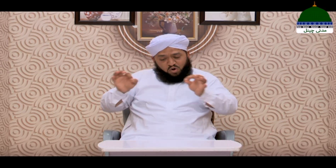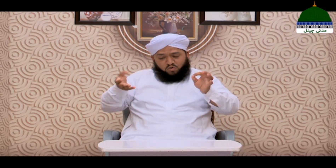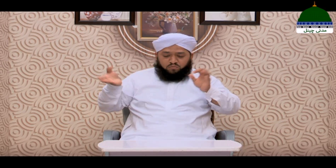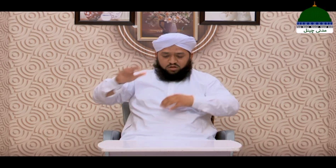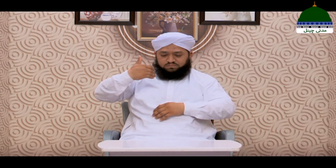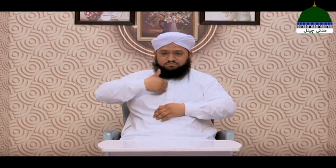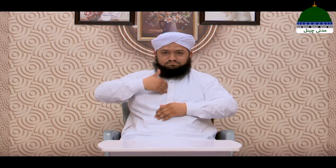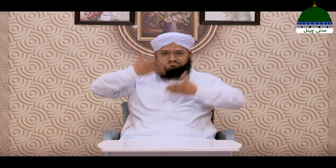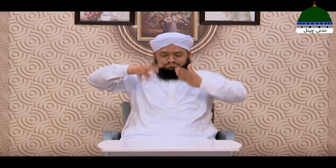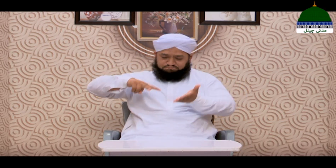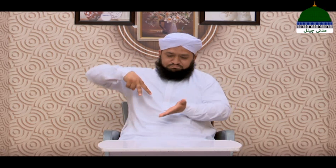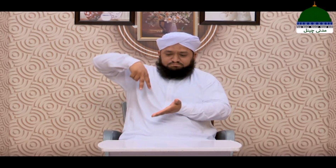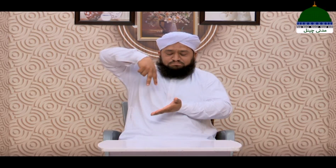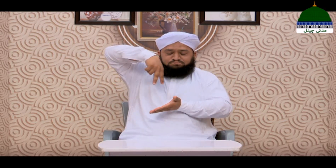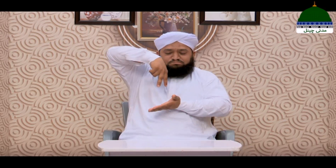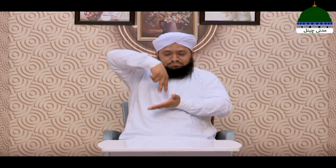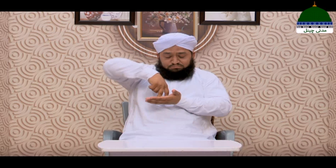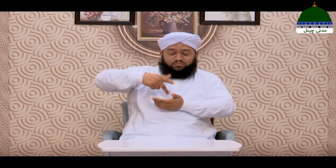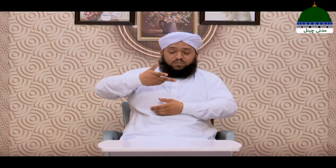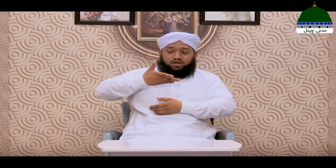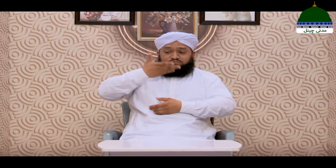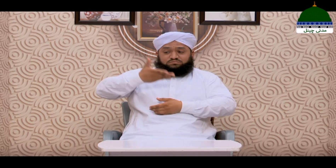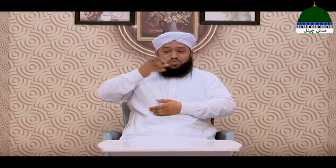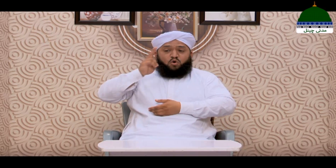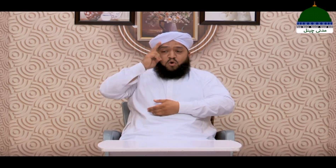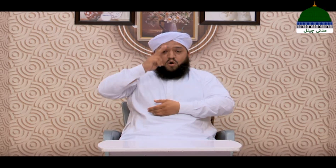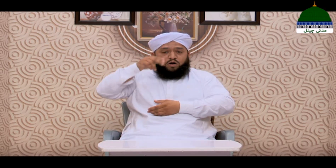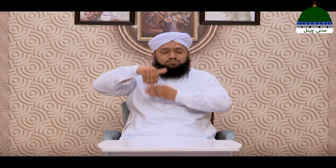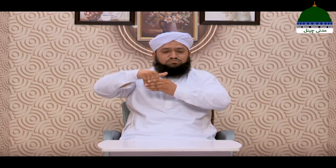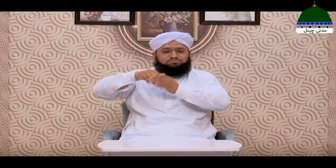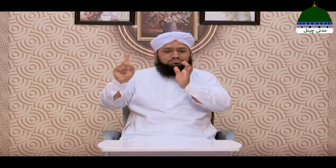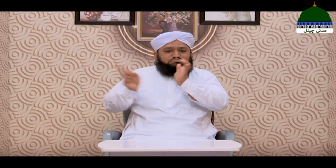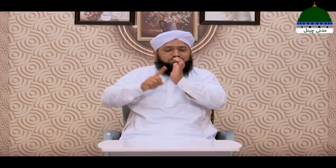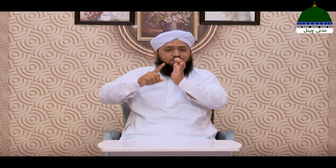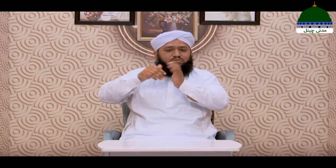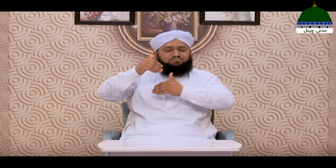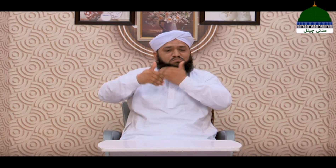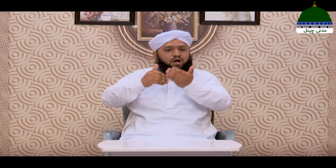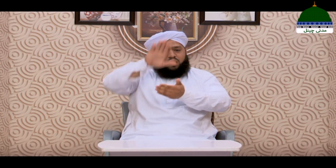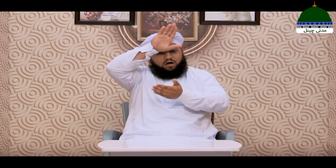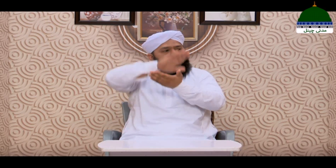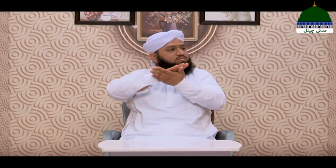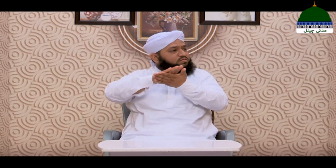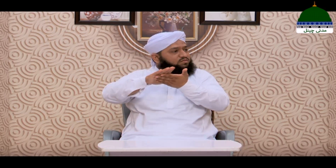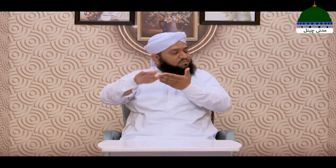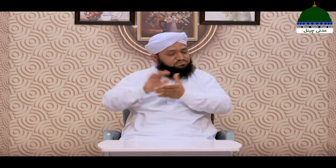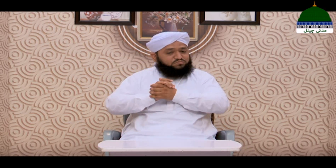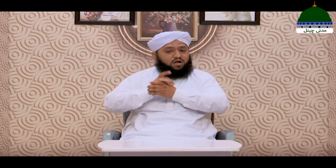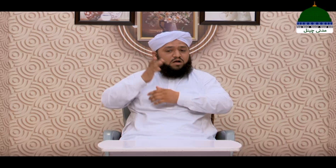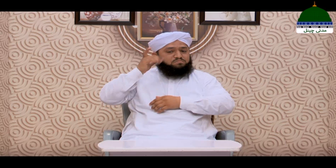سے اٹھ گیا۔ کسریٰ کا خواب اس کی بادشاہت کے خاتمے کا الارم تھا، اس کے اسلام اور اہل اسلام کی